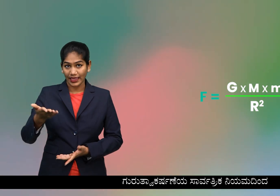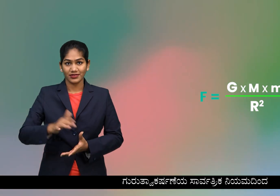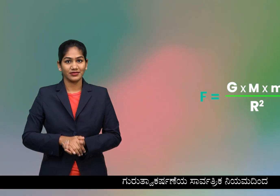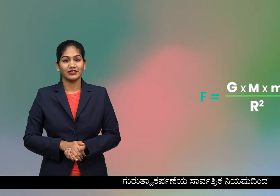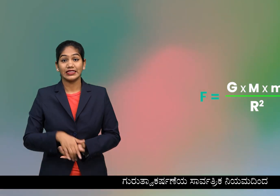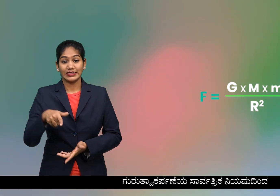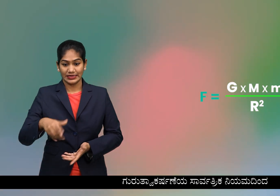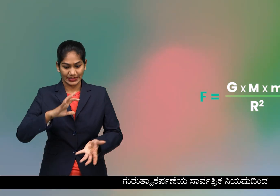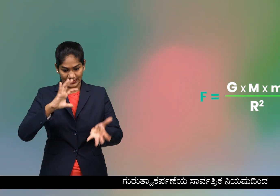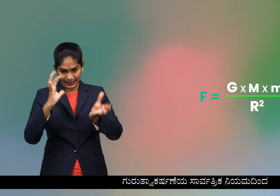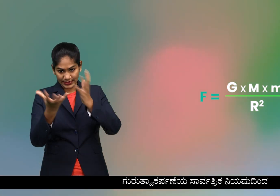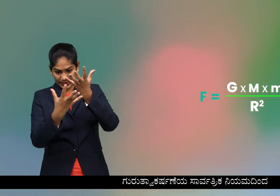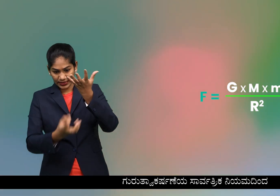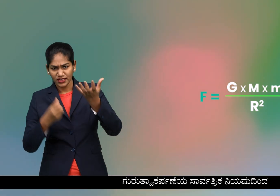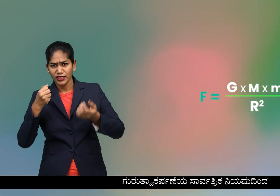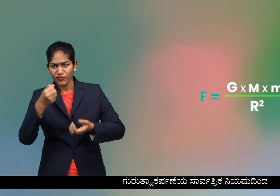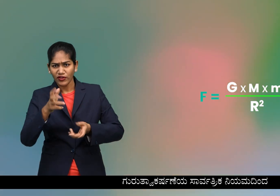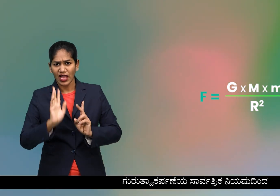ಗುರುತ್ವಾಕರ್ಷಣೆಯ ಸಾರ್ವತ್ರಿಕ ನಿಯಮದಿಂದ.